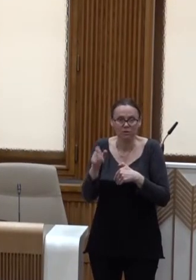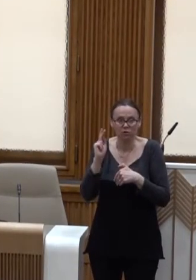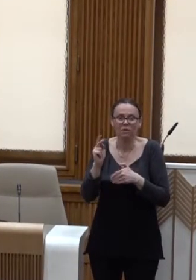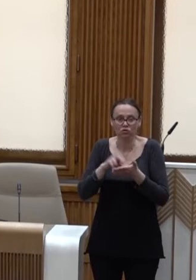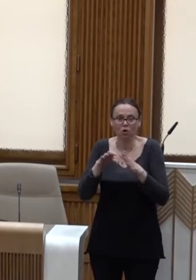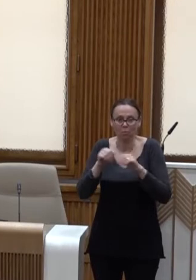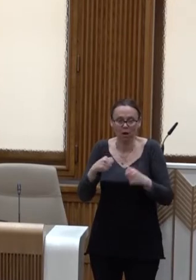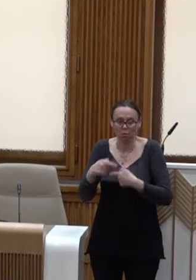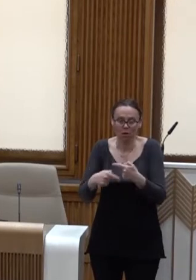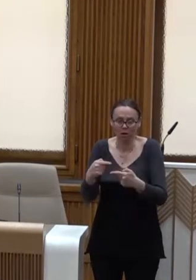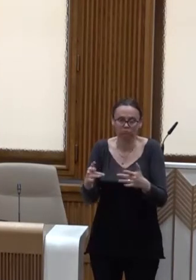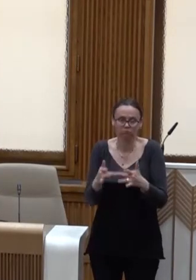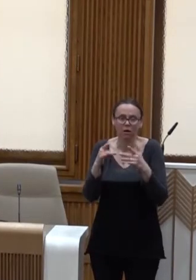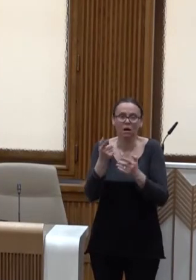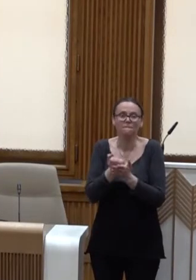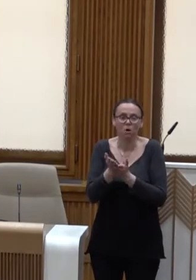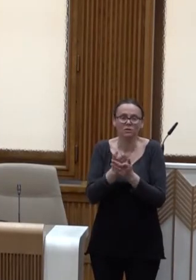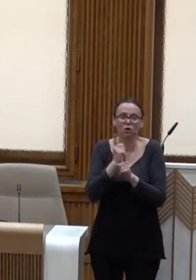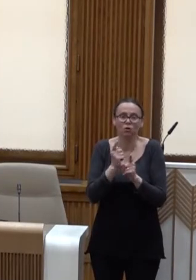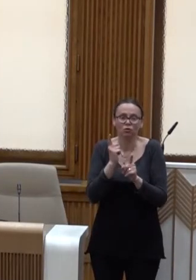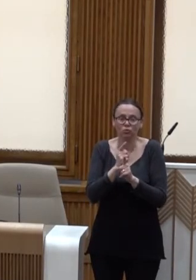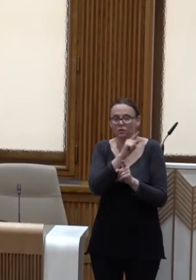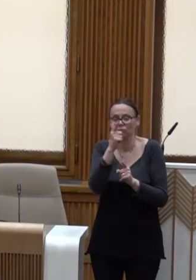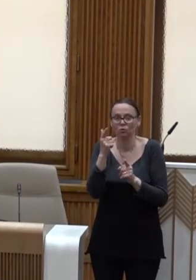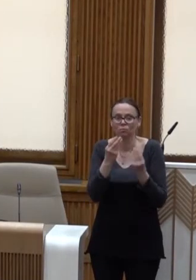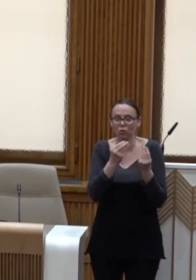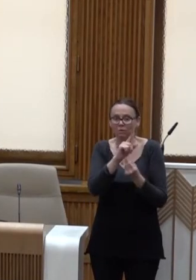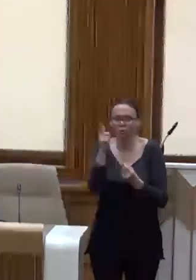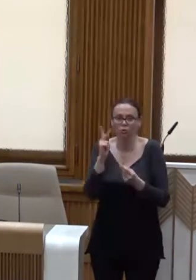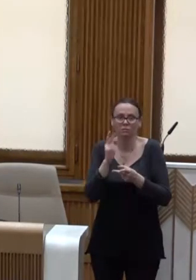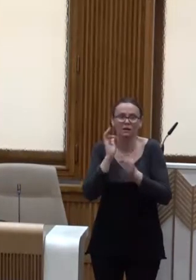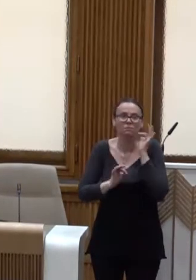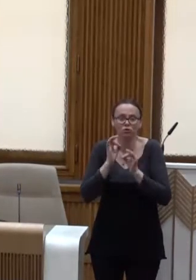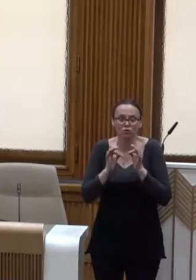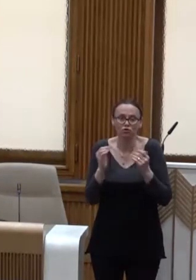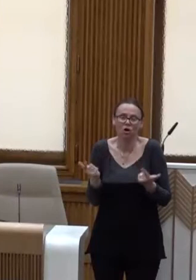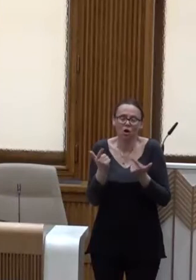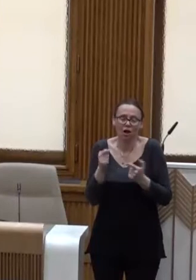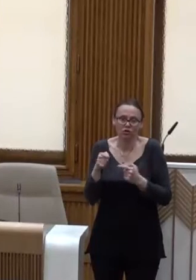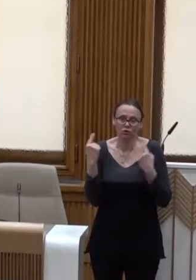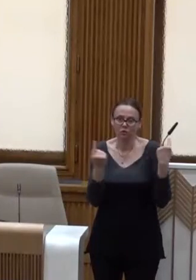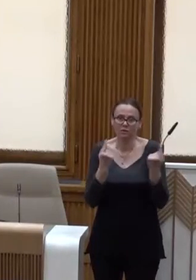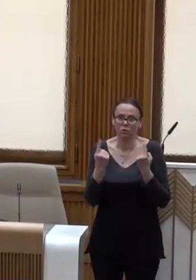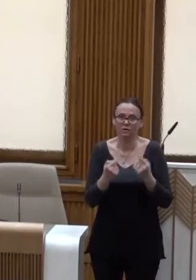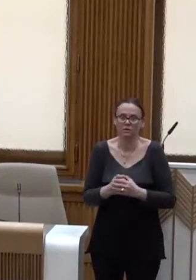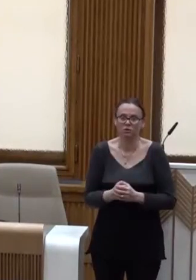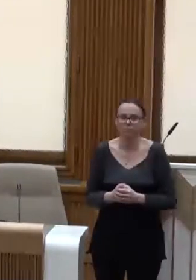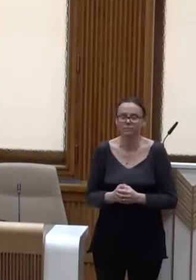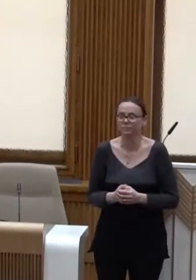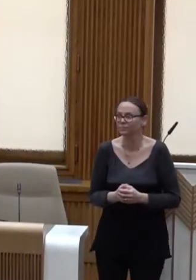še opravlja tekoče posle, kot tudi številnimi drugimi, ki skušajo blažiti to situacijo.